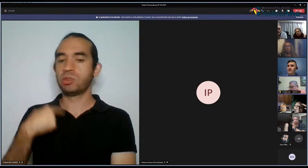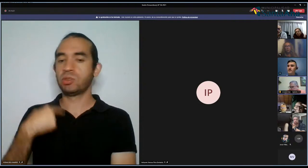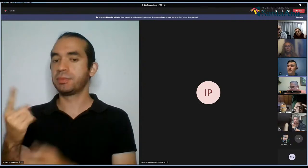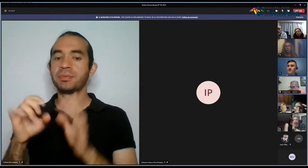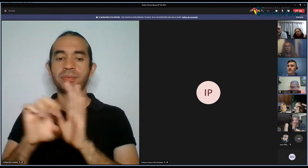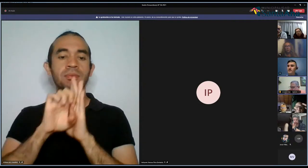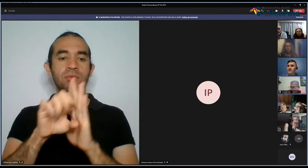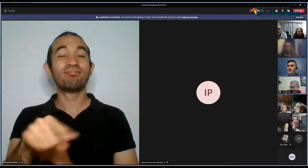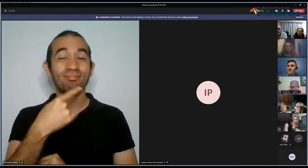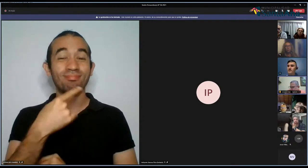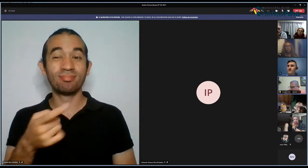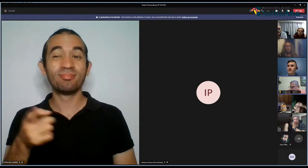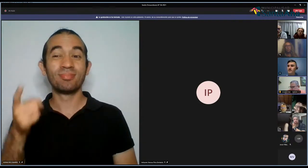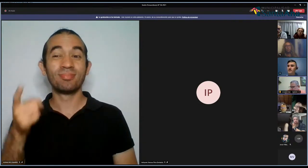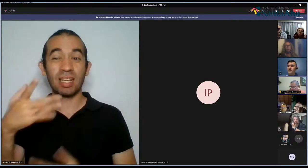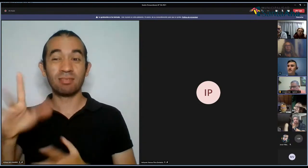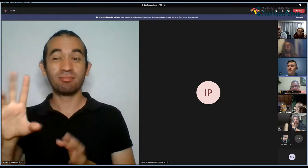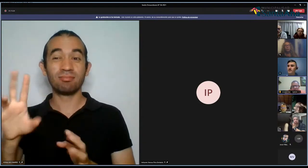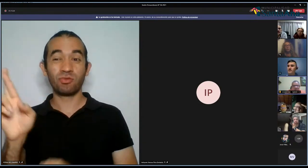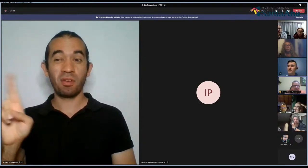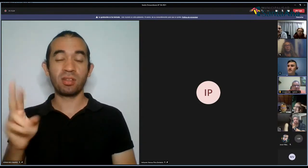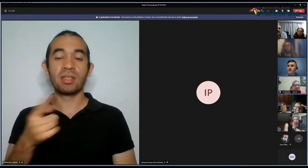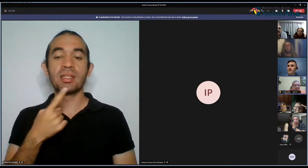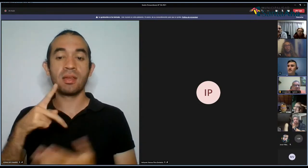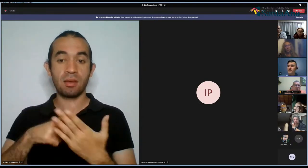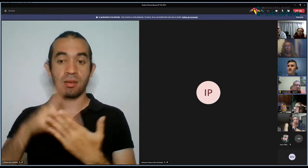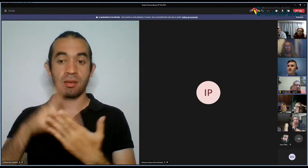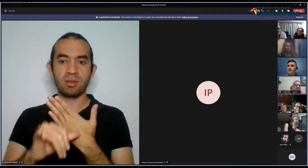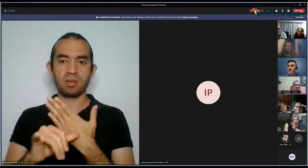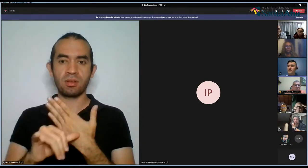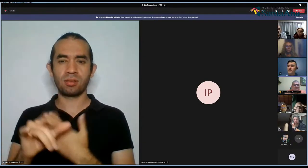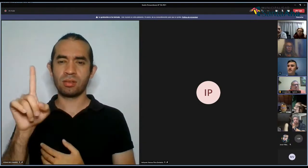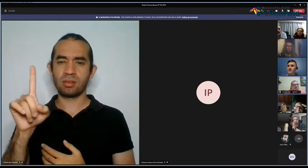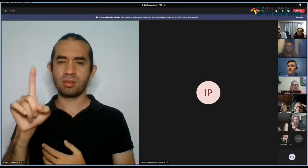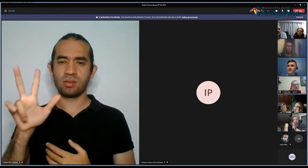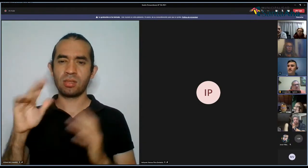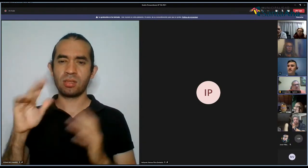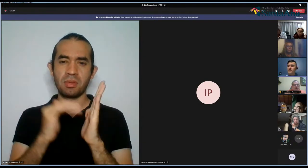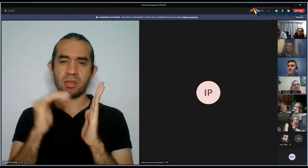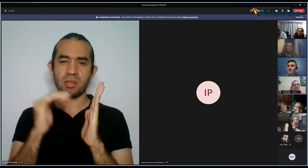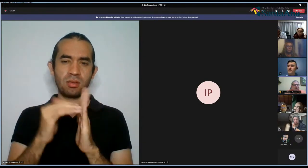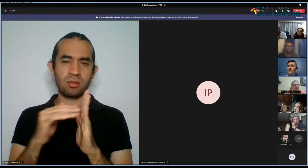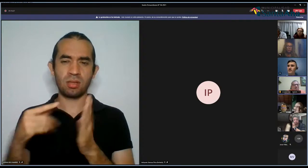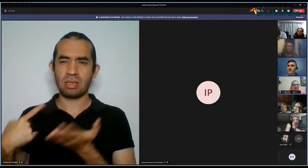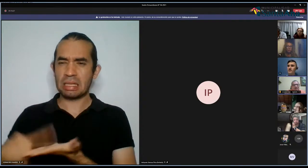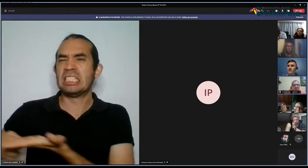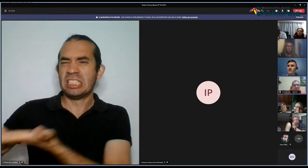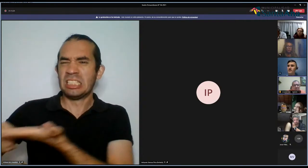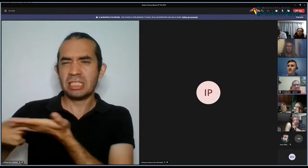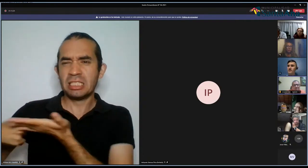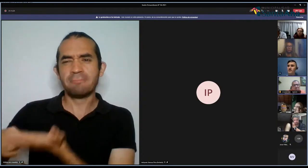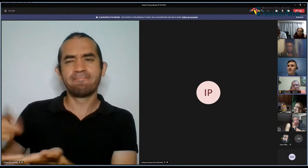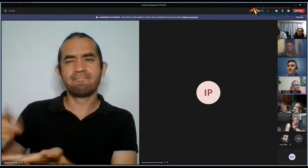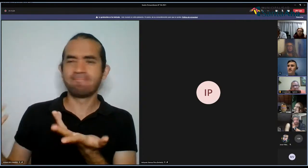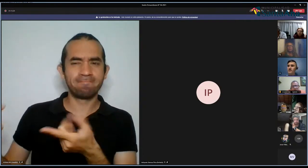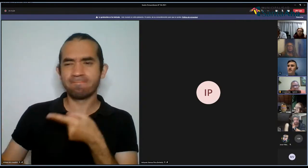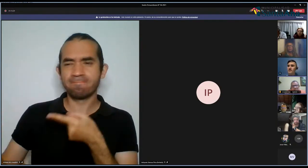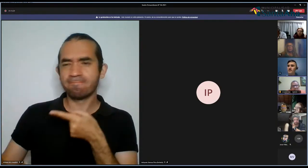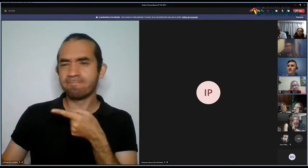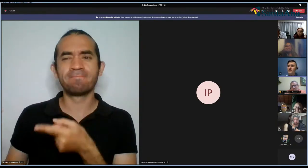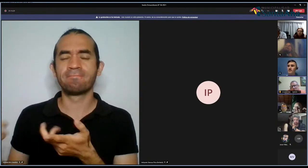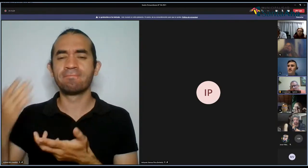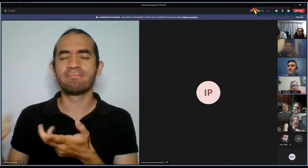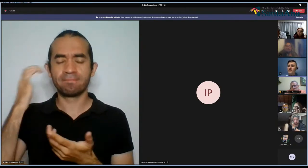dijo ahora un roberto decir que ese proyecto costaba 103 millones de es una de las discusiones más fuertes que he tenido con ella por cuánto este